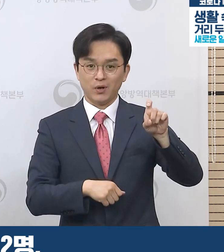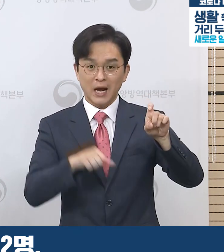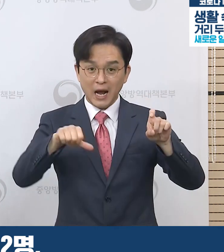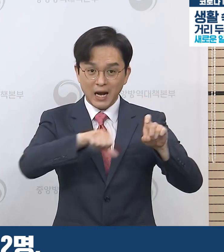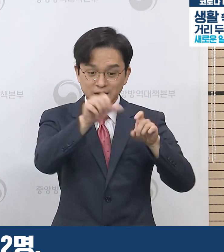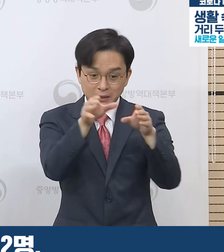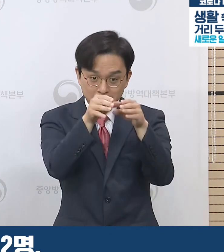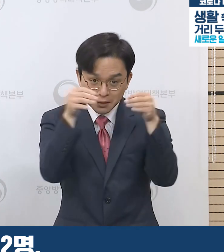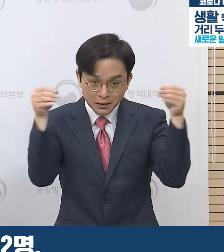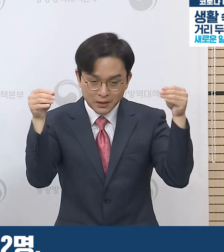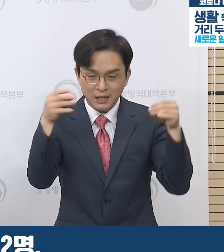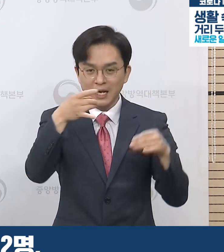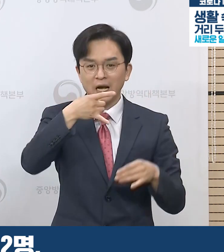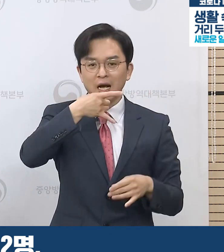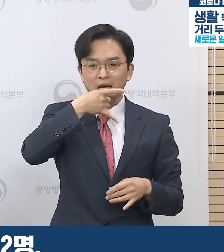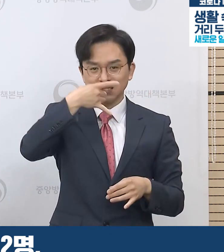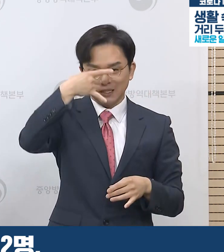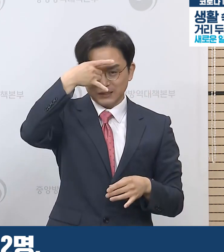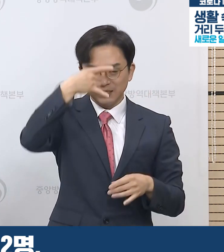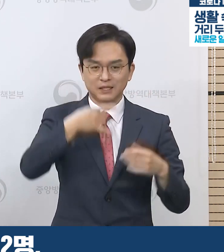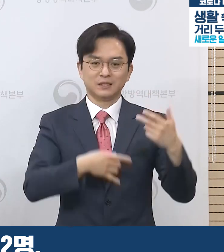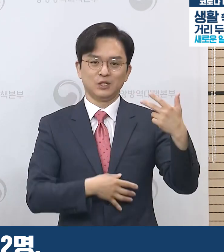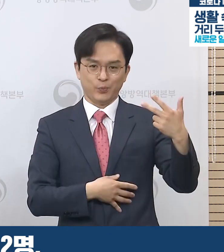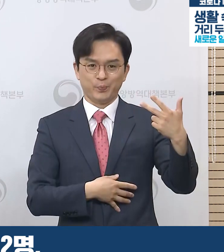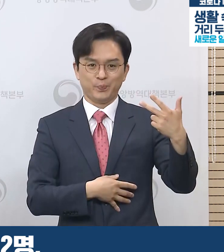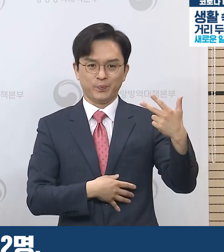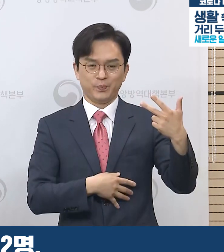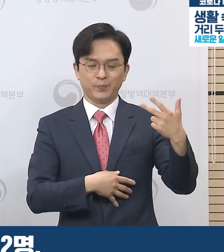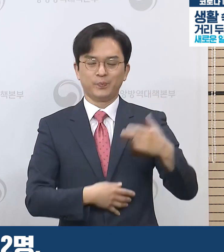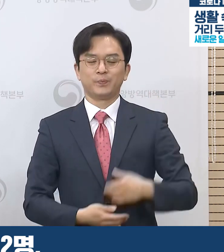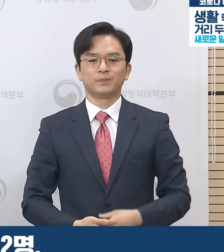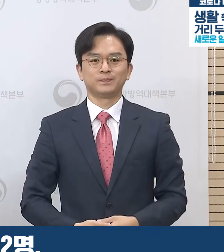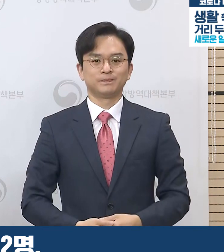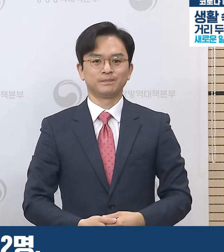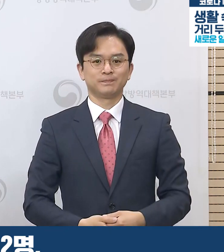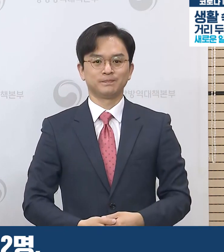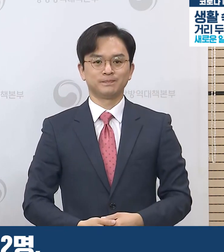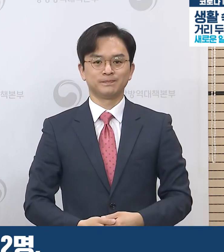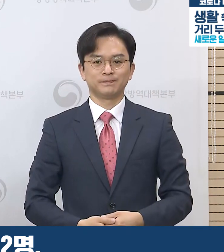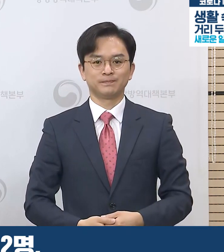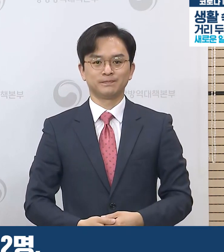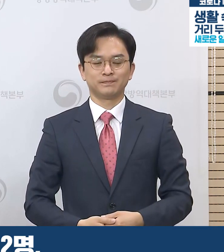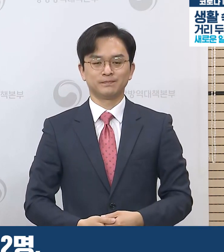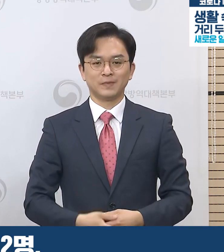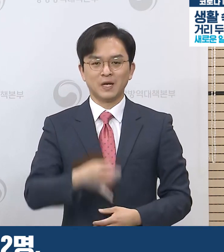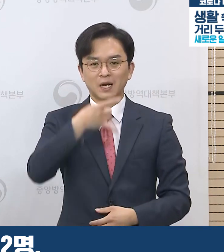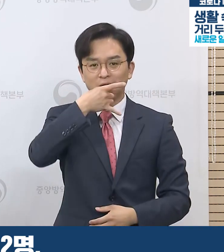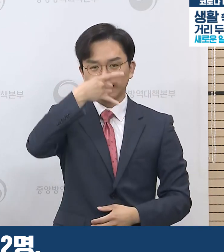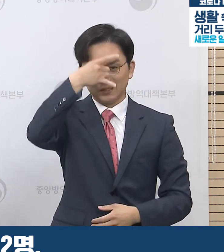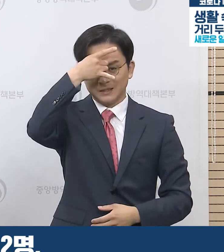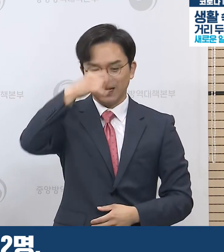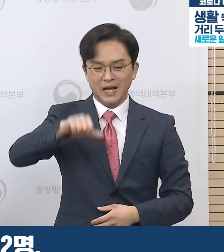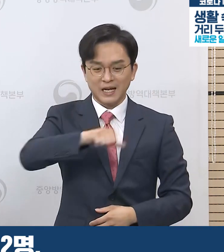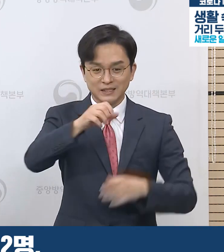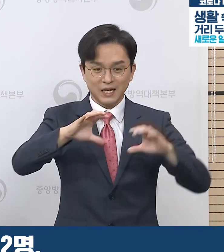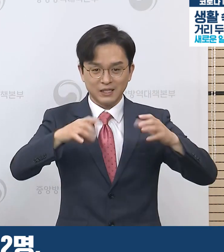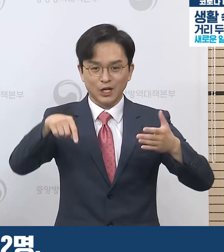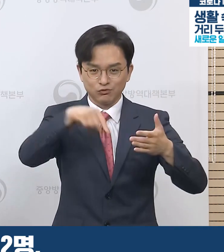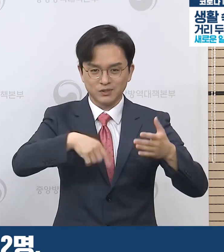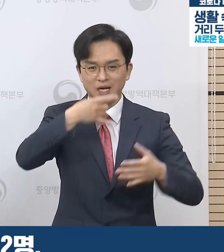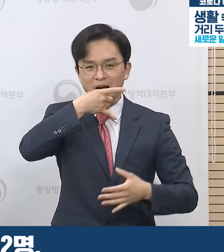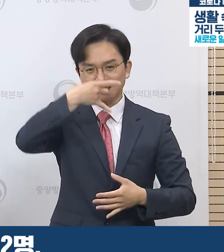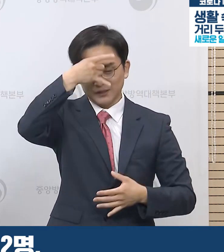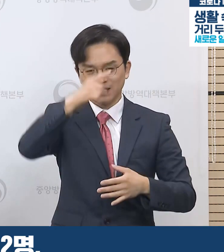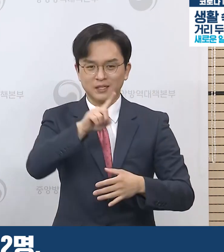아시아 중에는 카자흐스탄이 7명으로 가장 많게 유입 추정 국가로